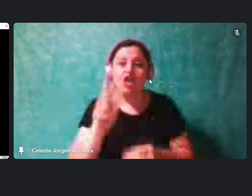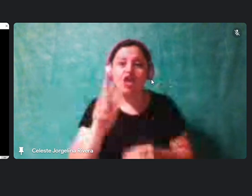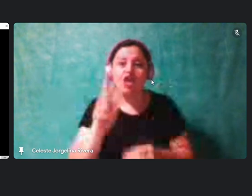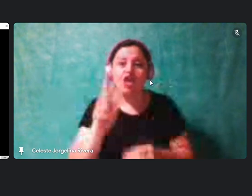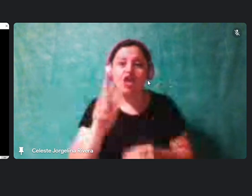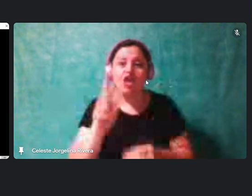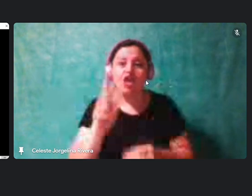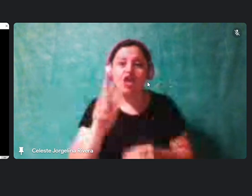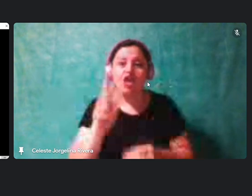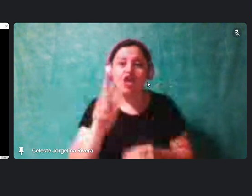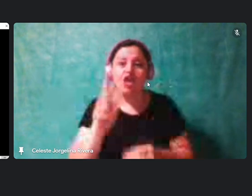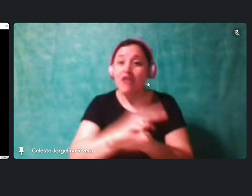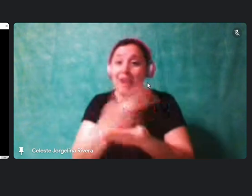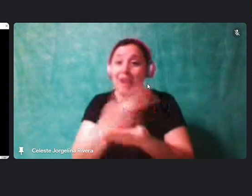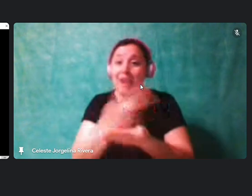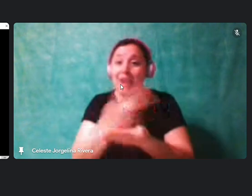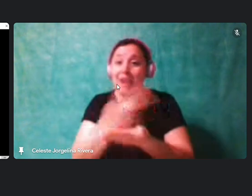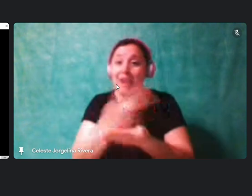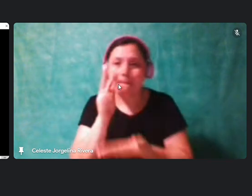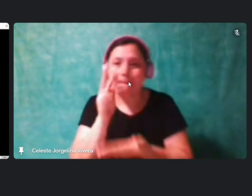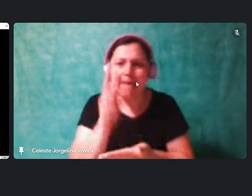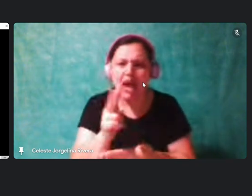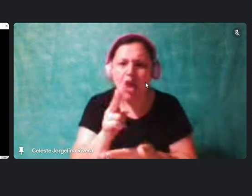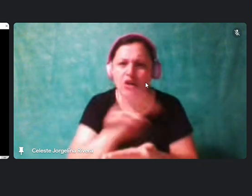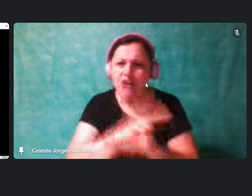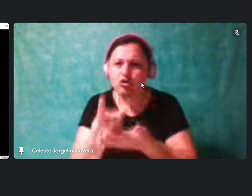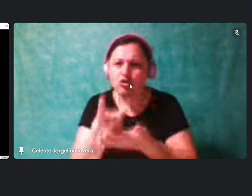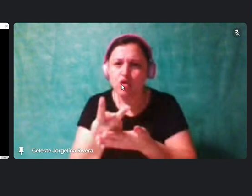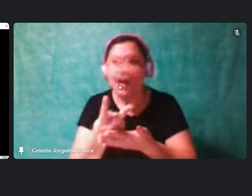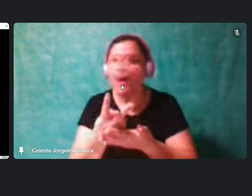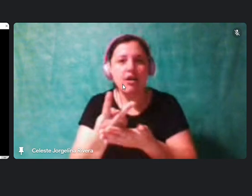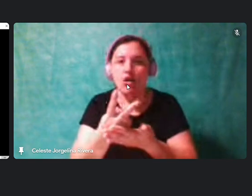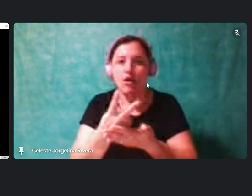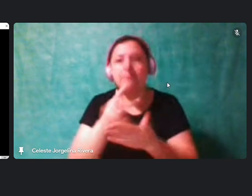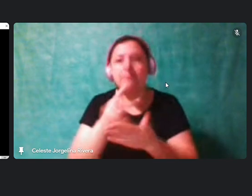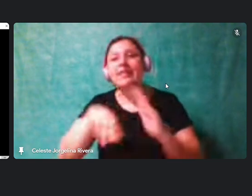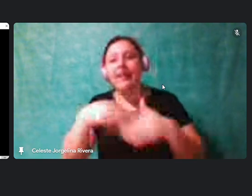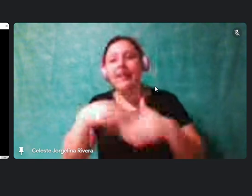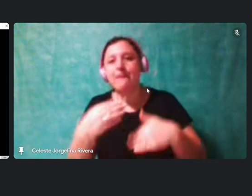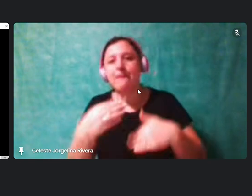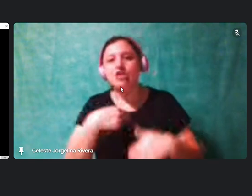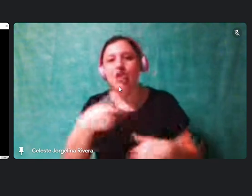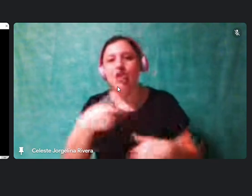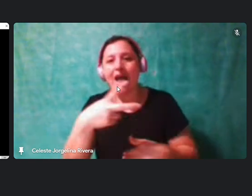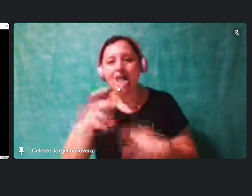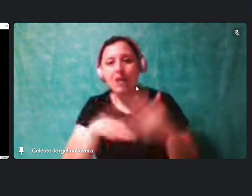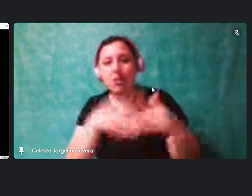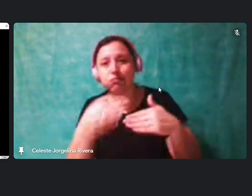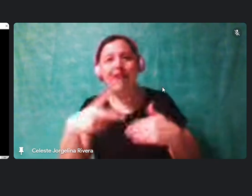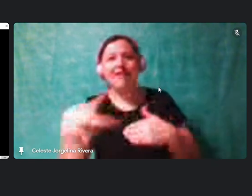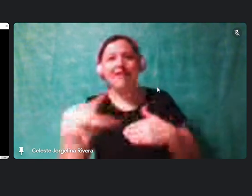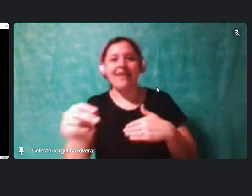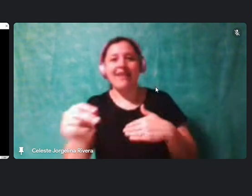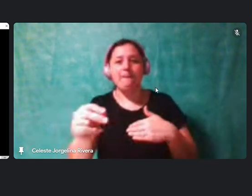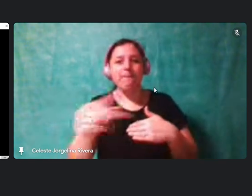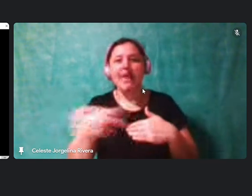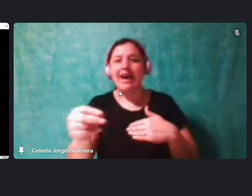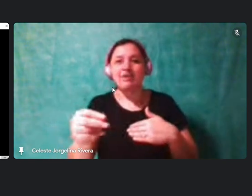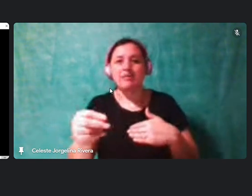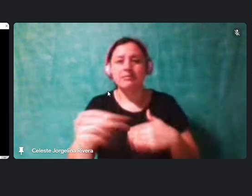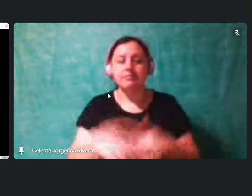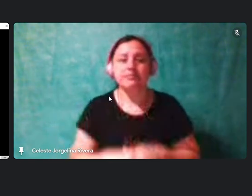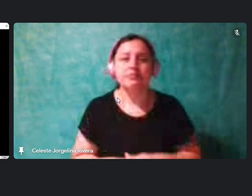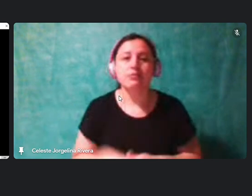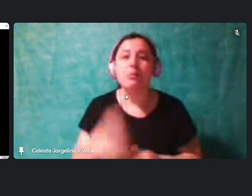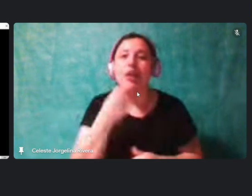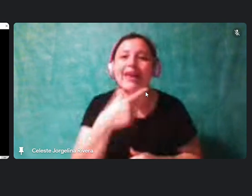negar el verbo que sigue. Do not teach o don't teach sería no enseña. Does